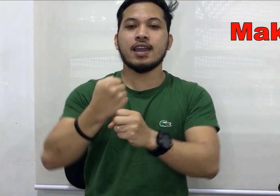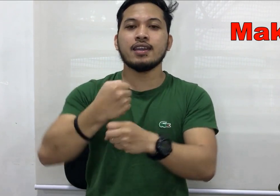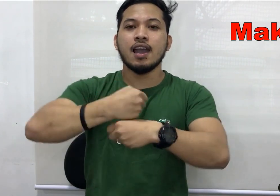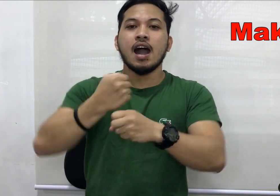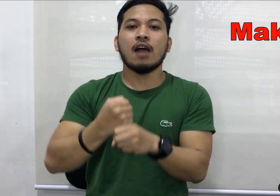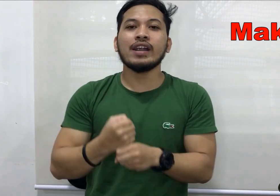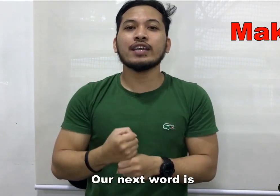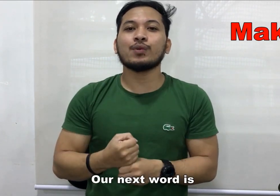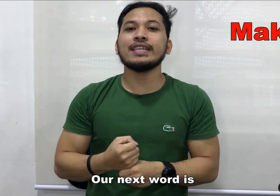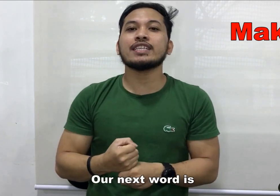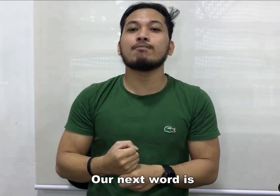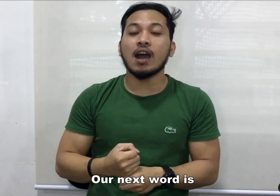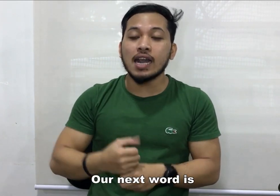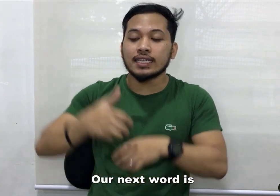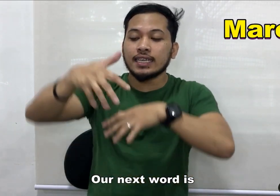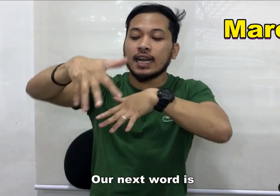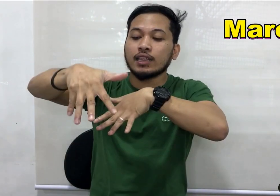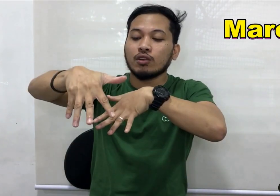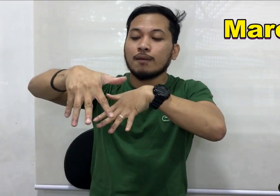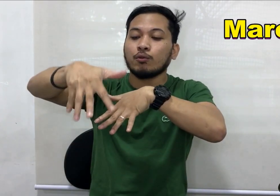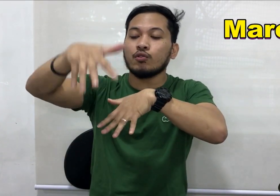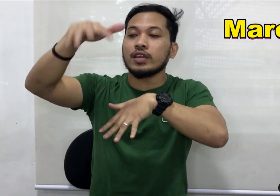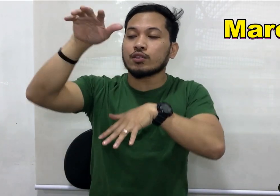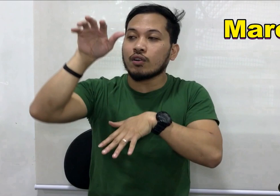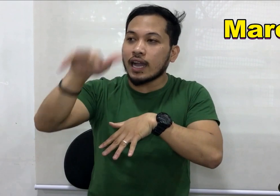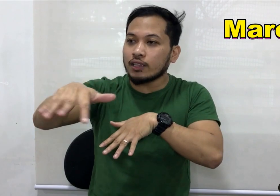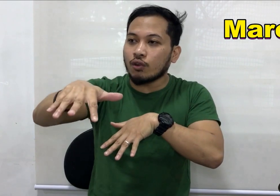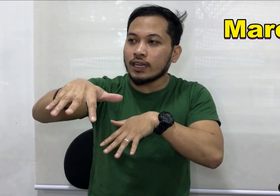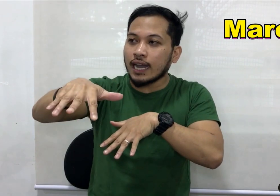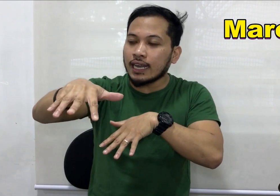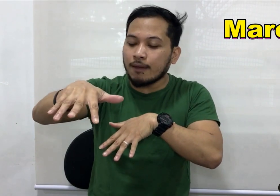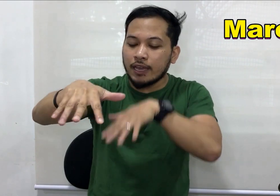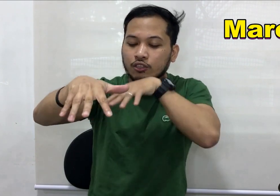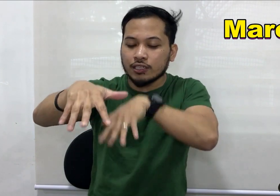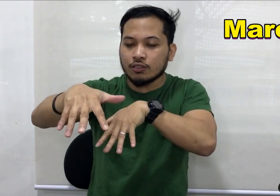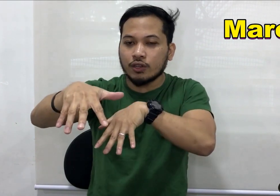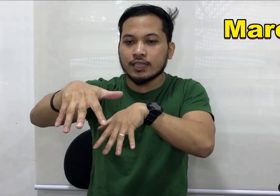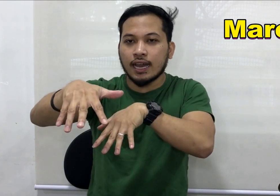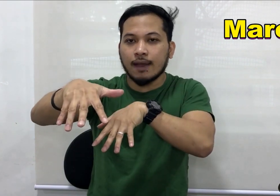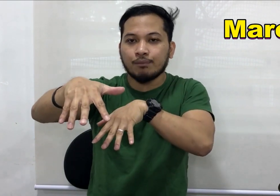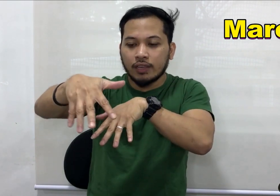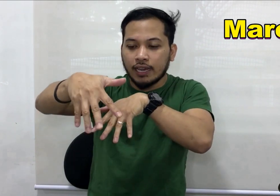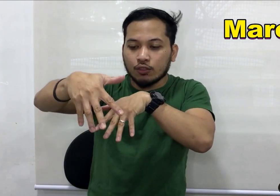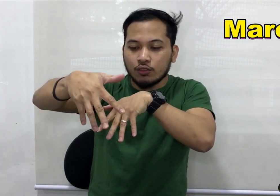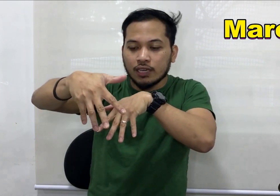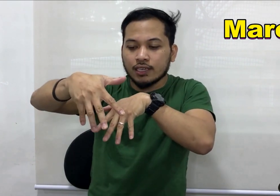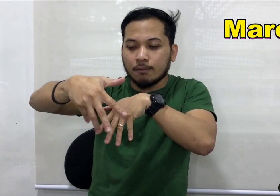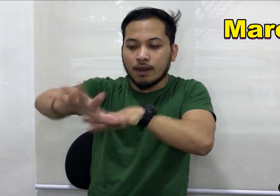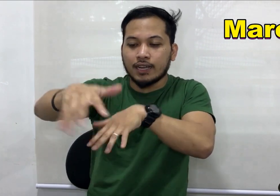Okay. Our next word is march. Nakaganto lang po yung itong kanang kamay nyo, tapos itong isa, ganto nyo lang siya.